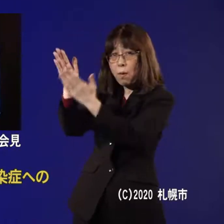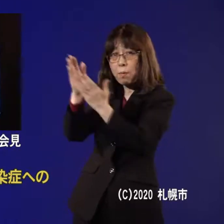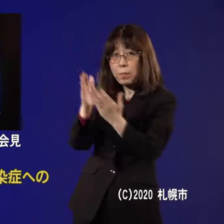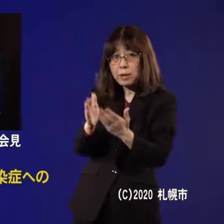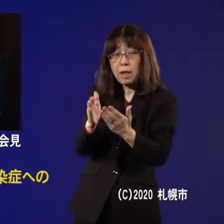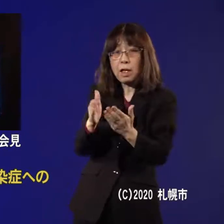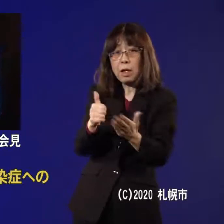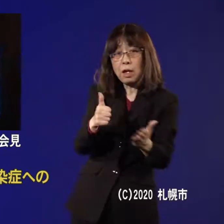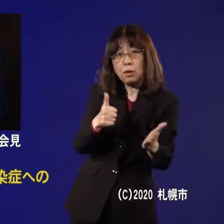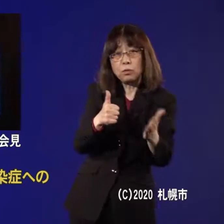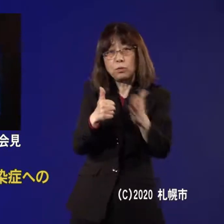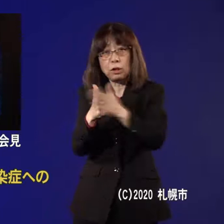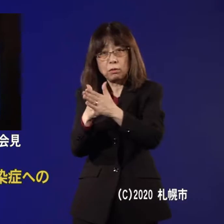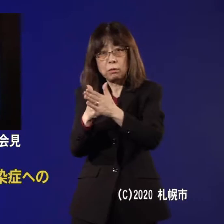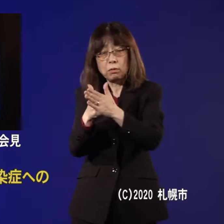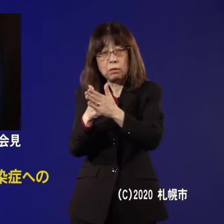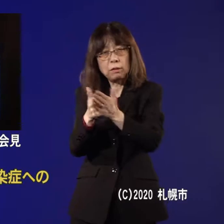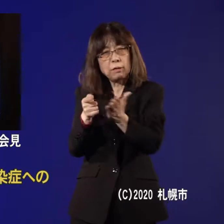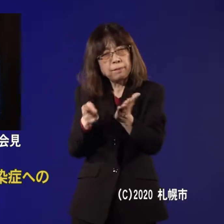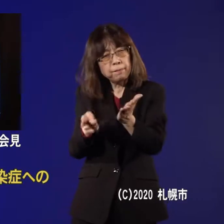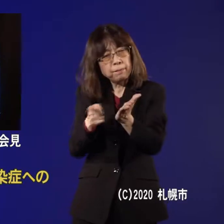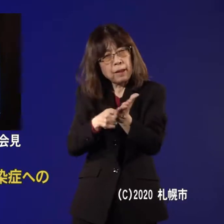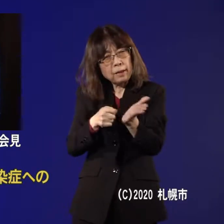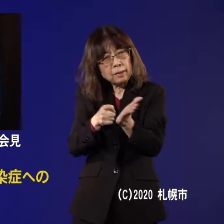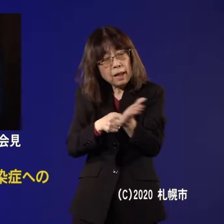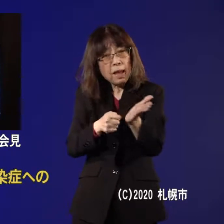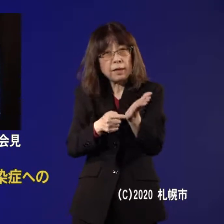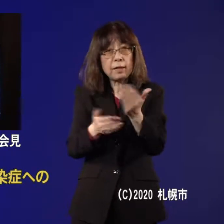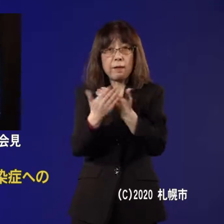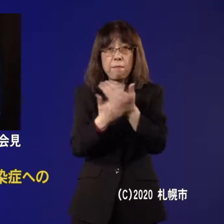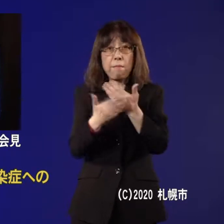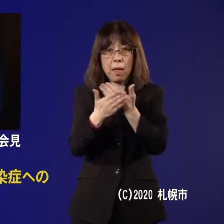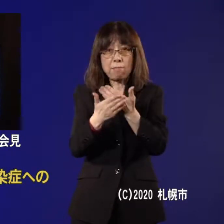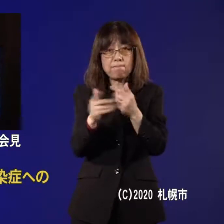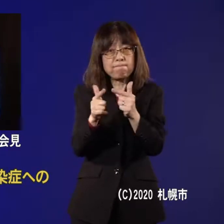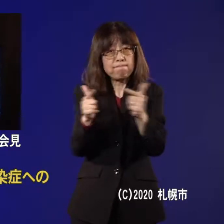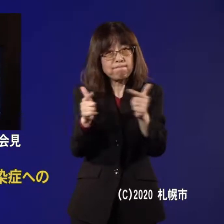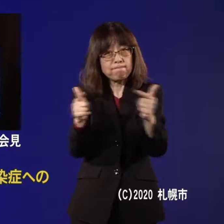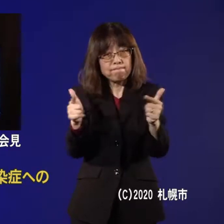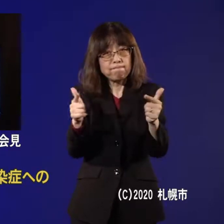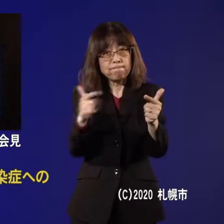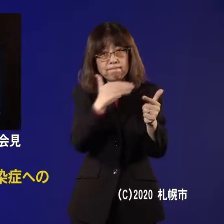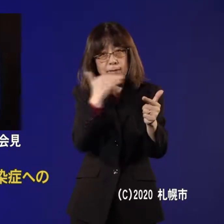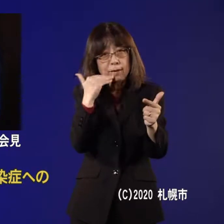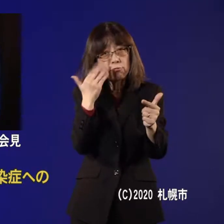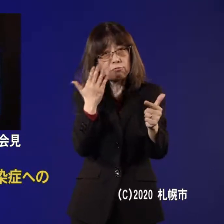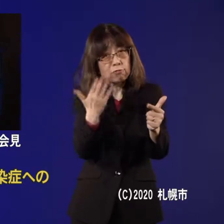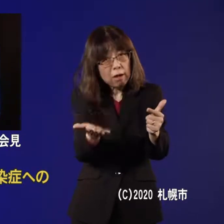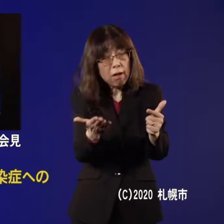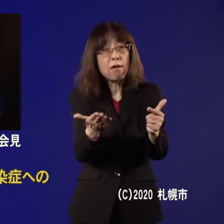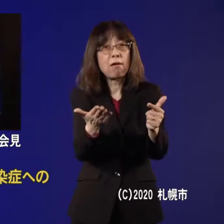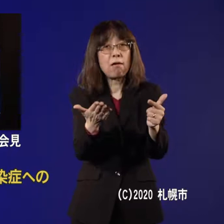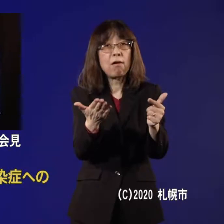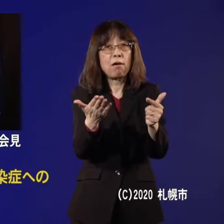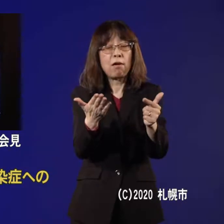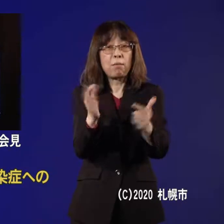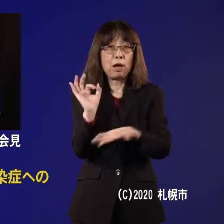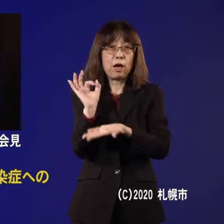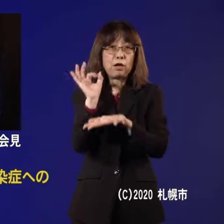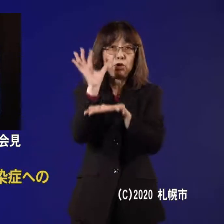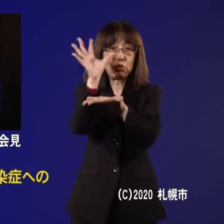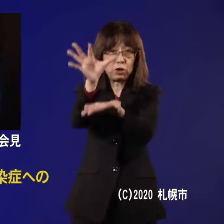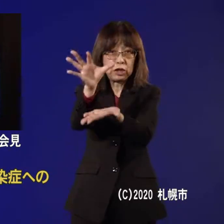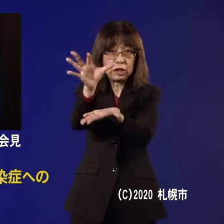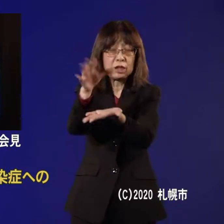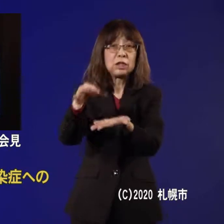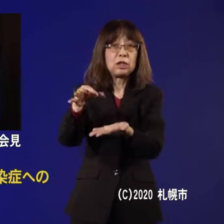部分といいますか、足りない部分、拡大をするような部分がないかというようなこと、例えば融資もですね、融